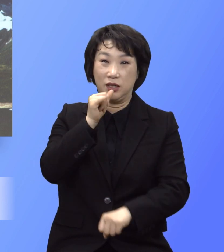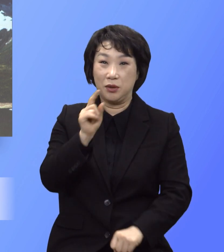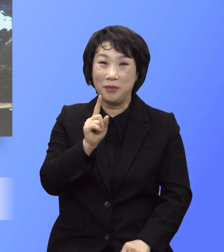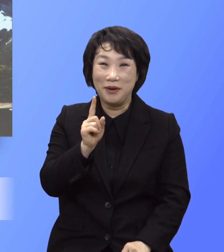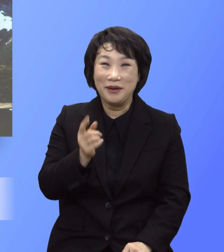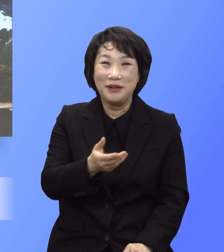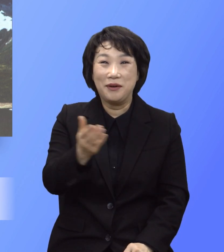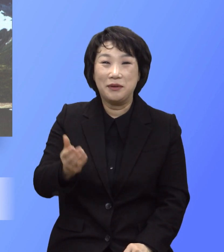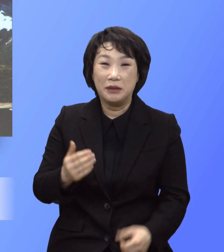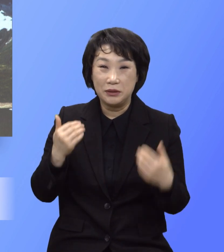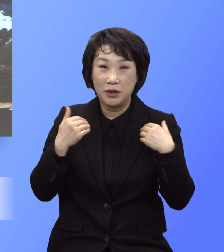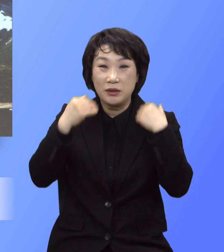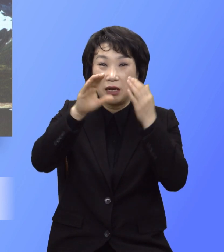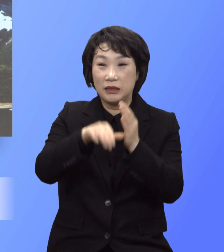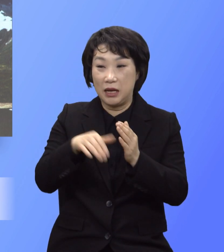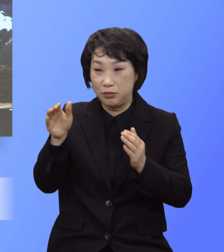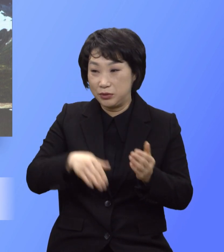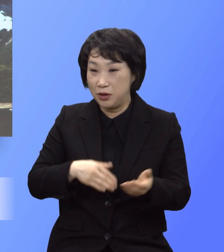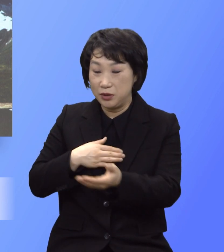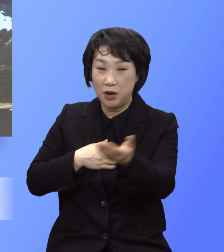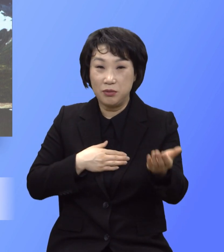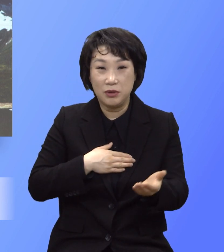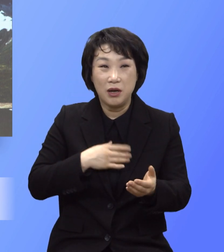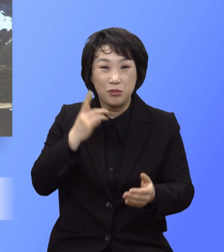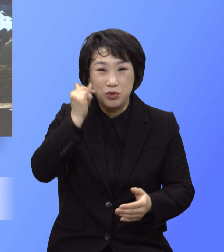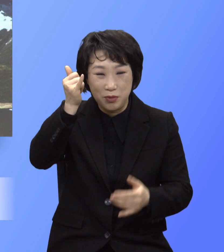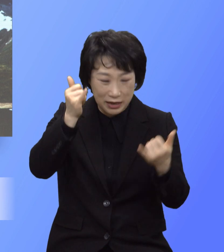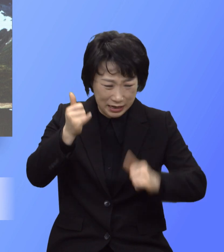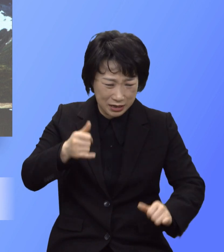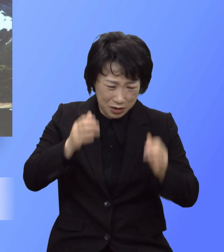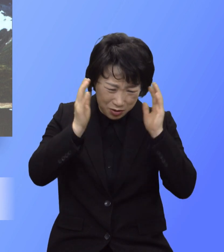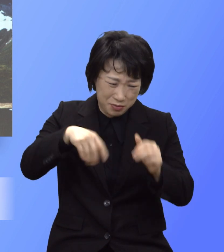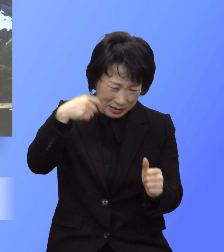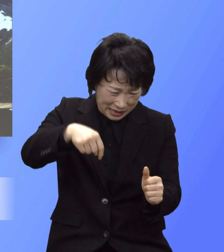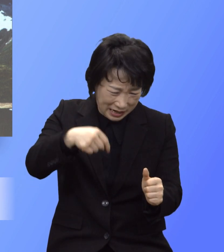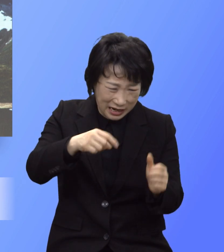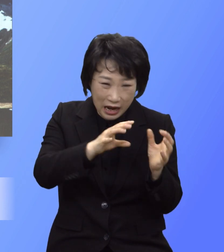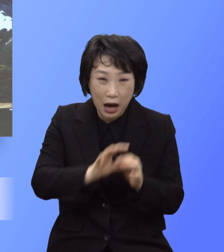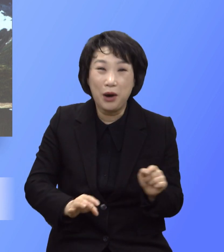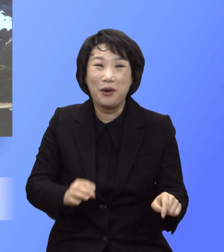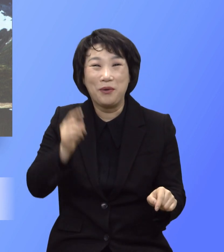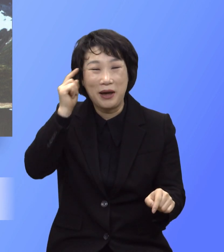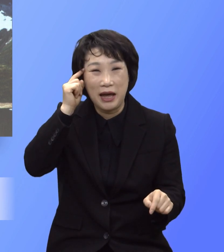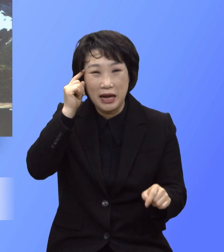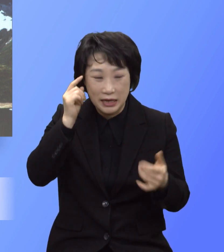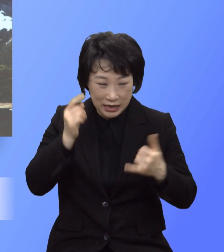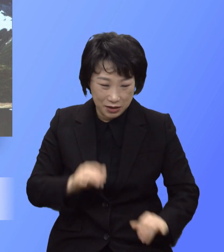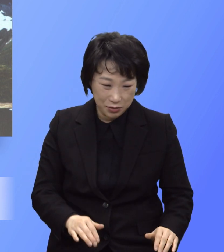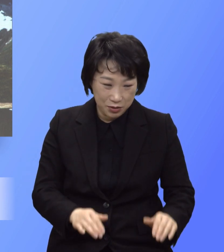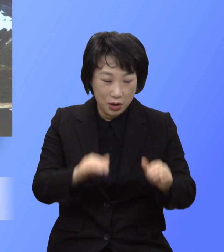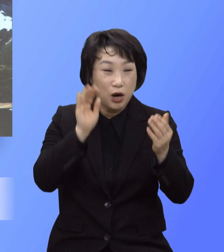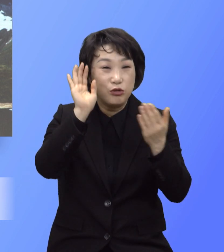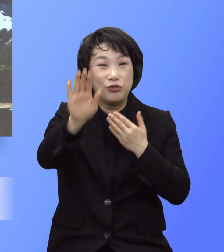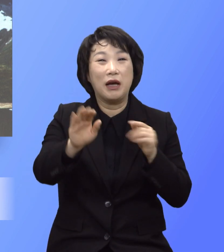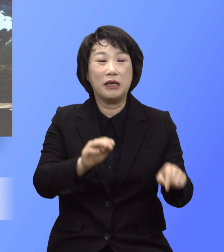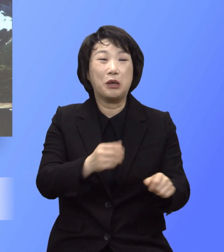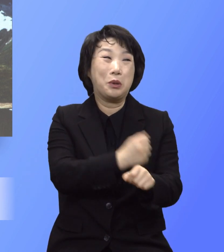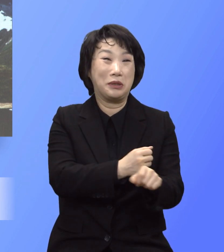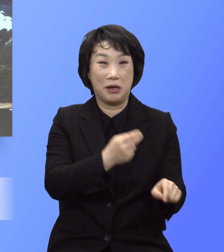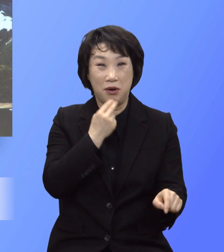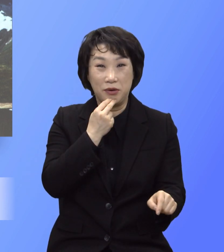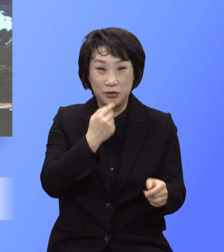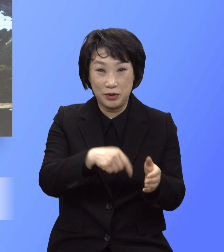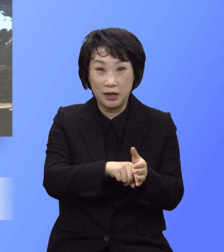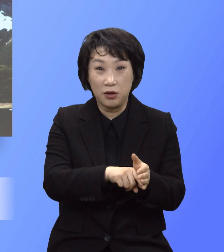그래서 성장하면서부터 그렇게 부모가 열심히 공부시키는 것은 성장한 다음에 너 미래에 고생하지